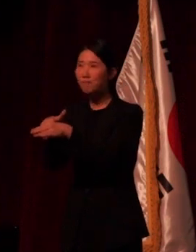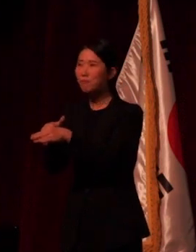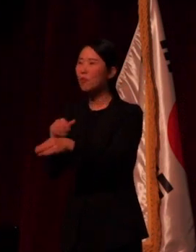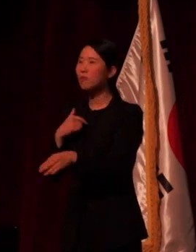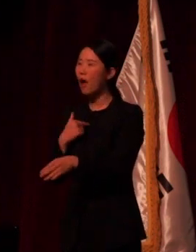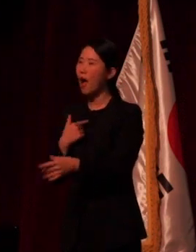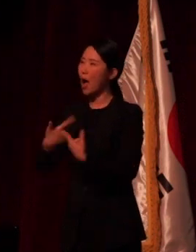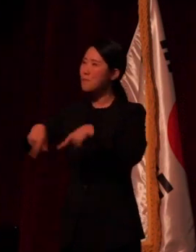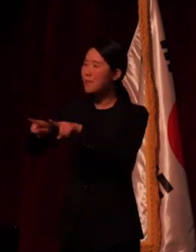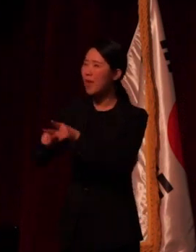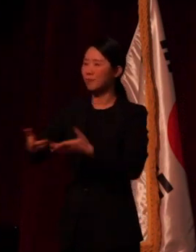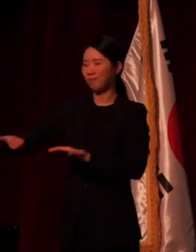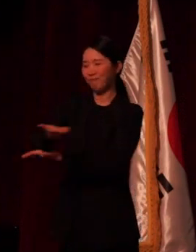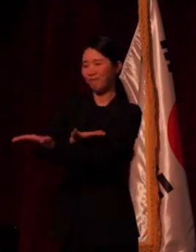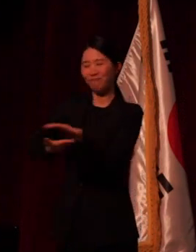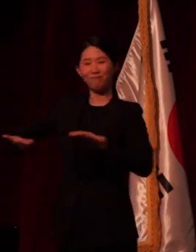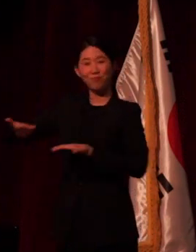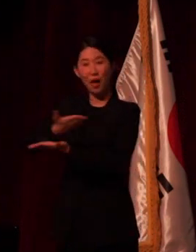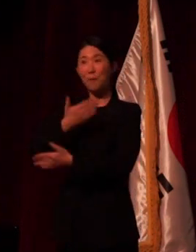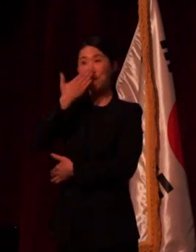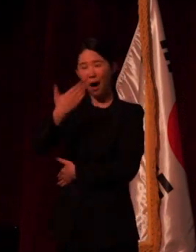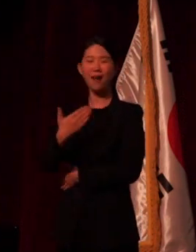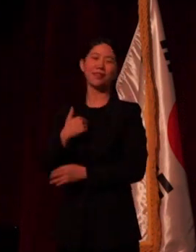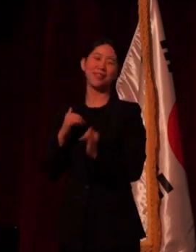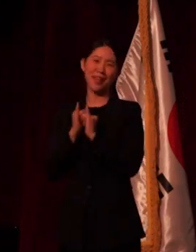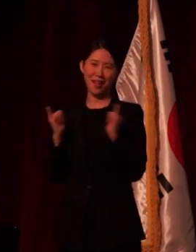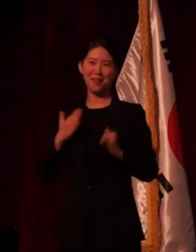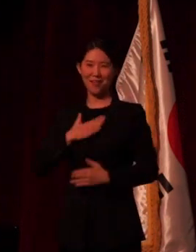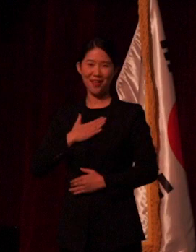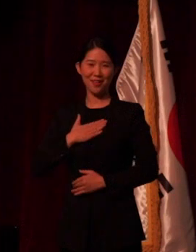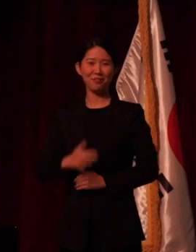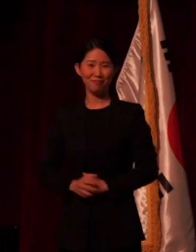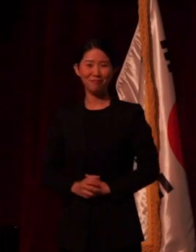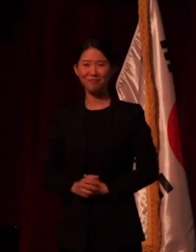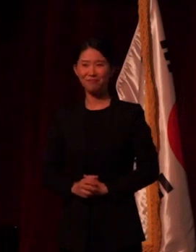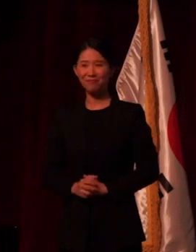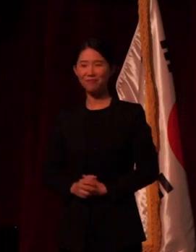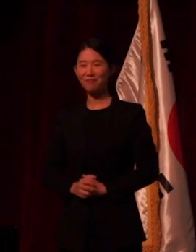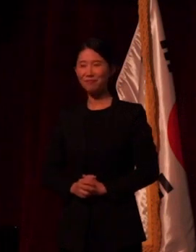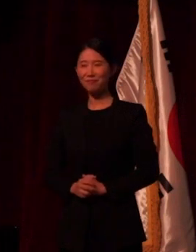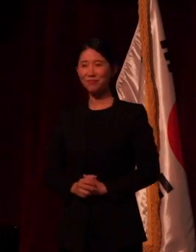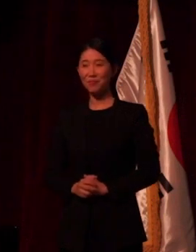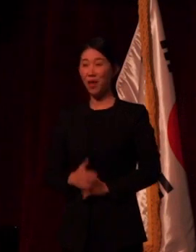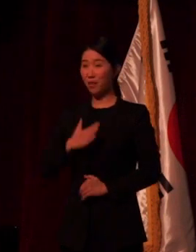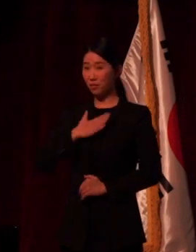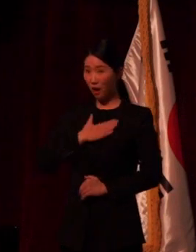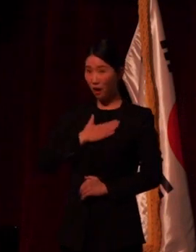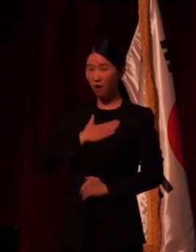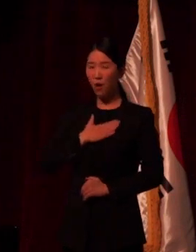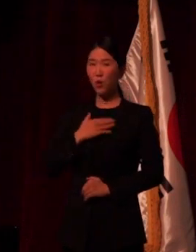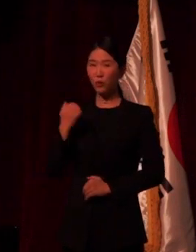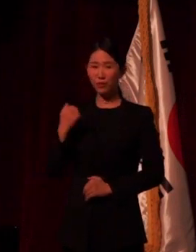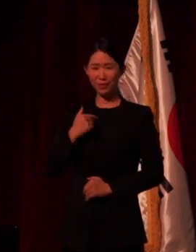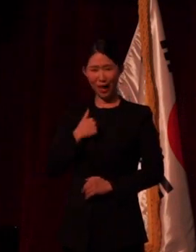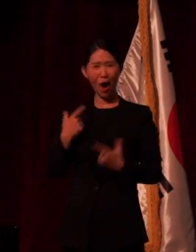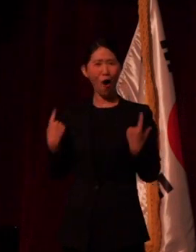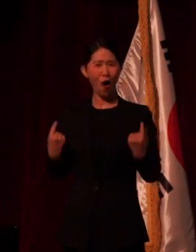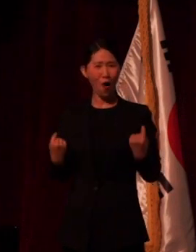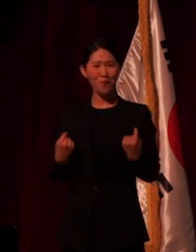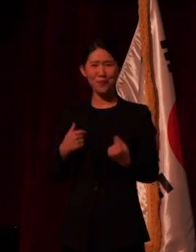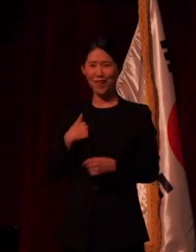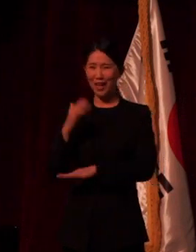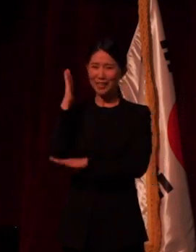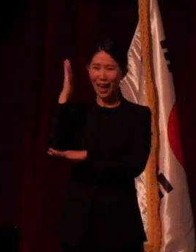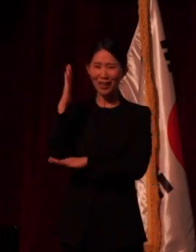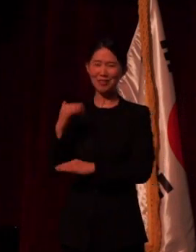농문화를 향유하는 사람이 된다라고 저는 생각합니다. 그건 저와 같은